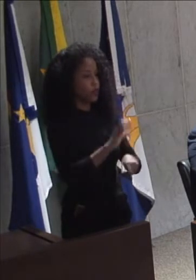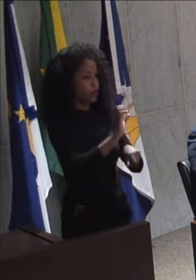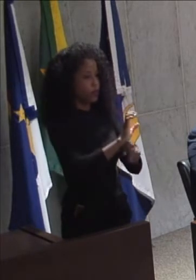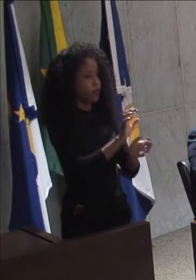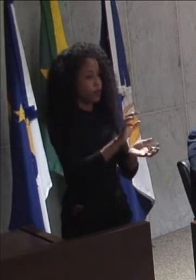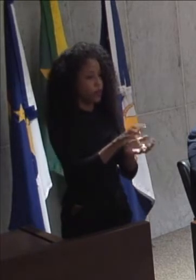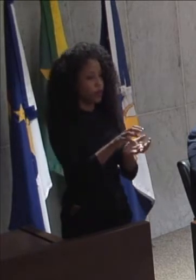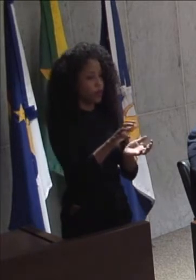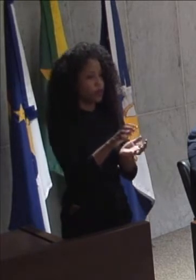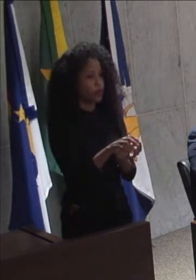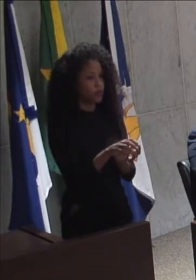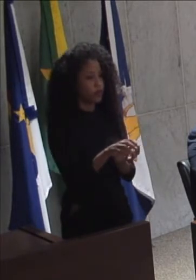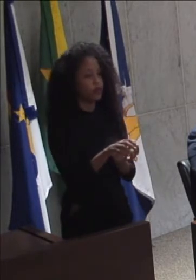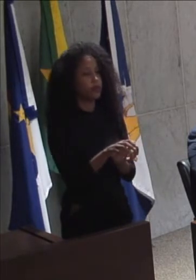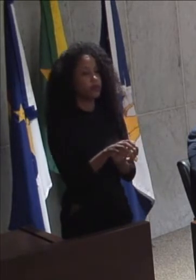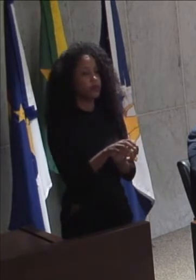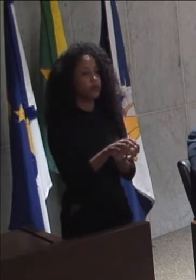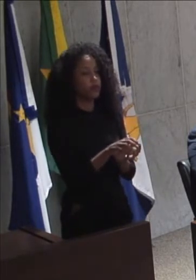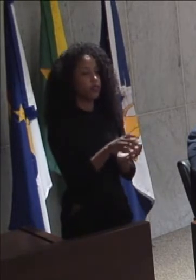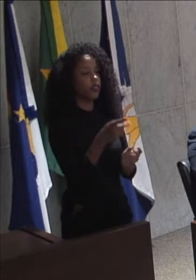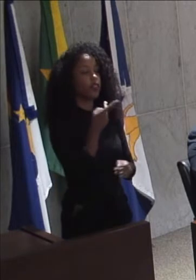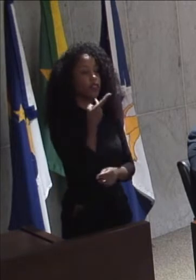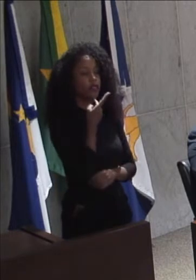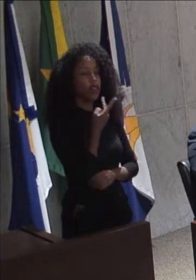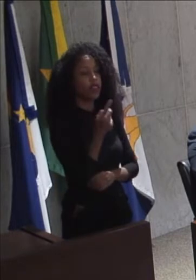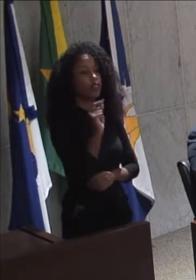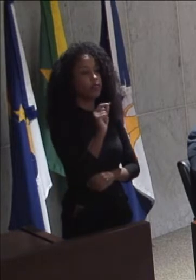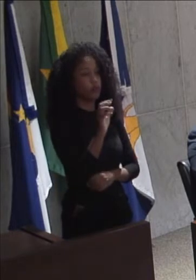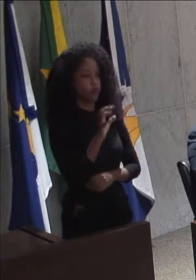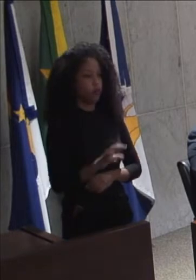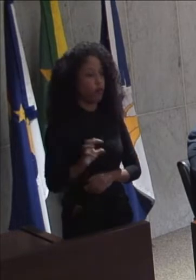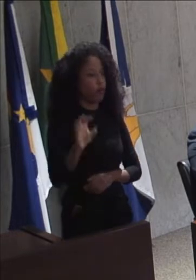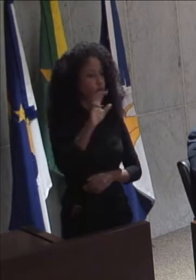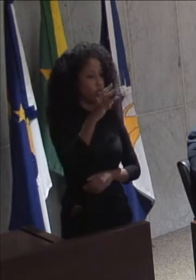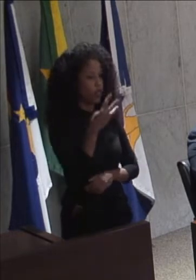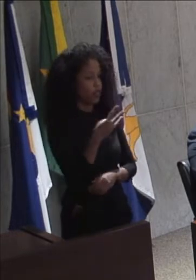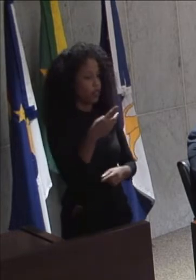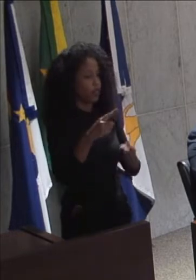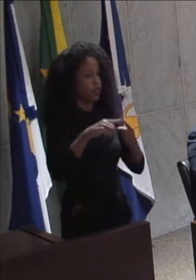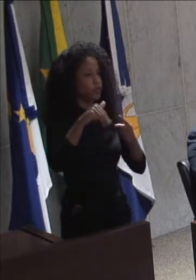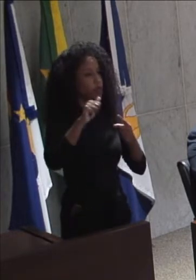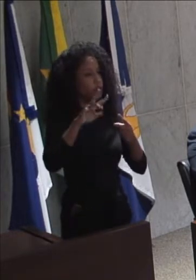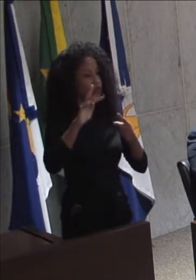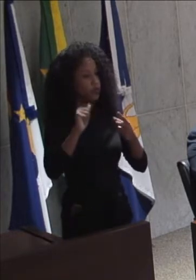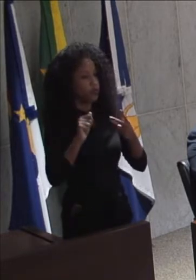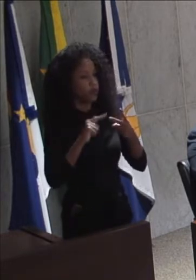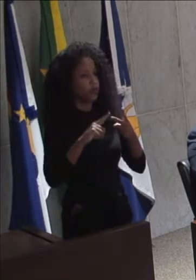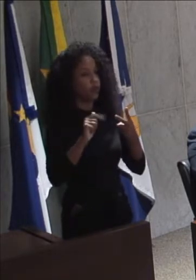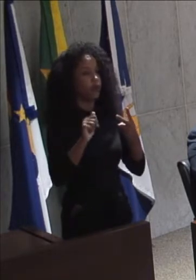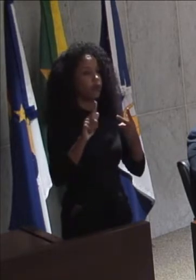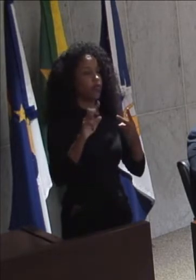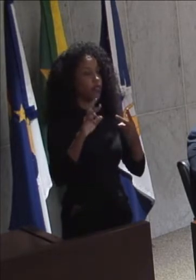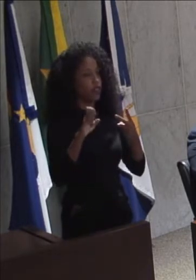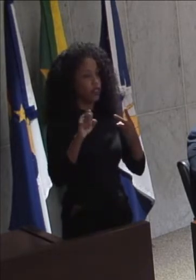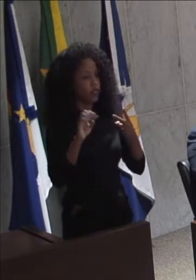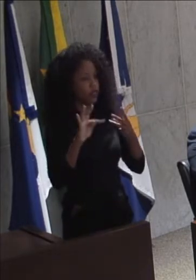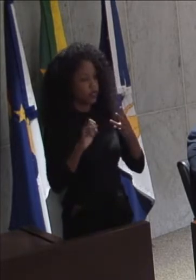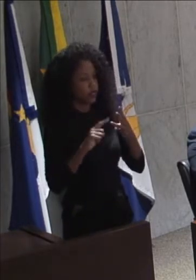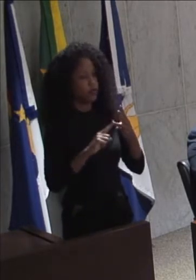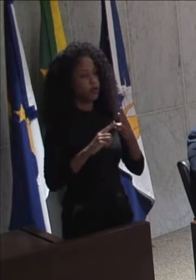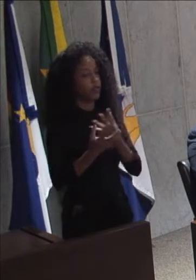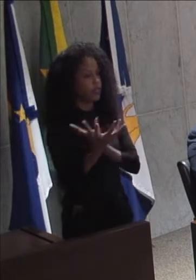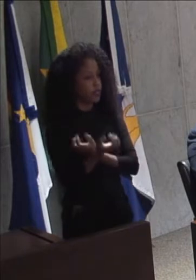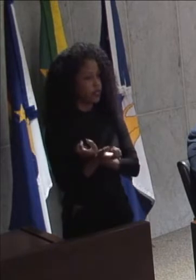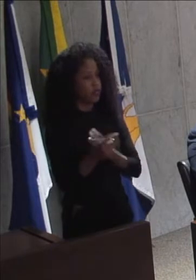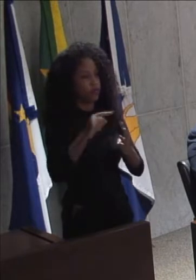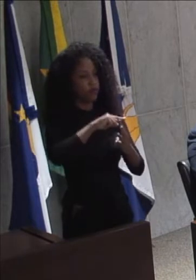de Pernambuco, onde se fala as três regiões, Mata, Agreste e Sertão, todos